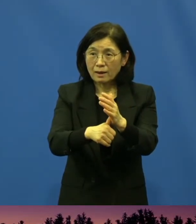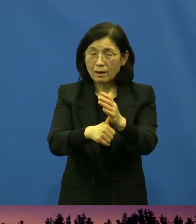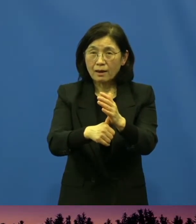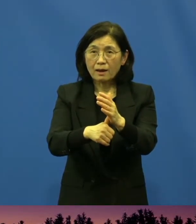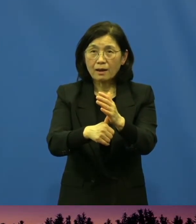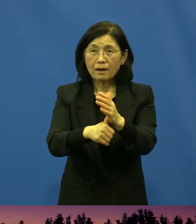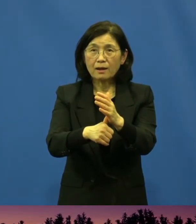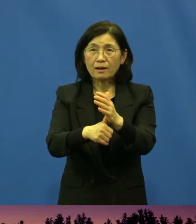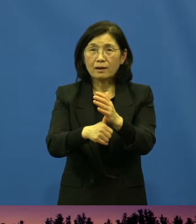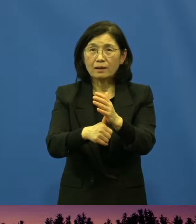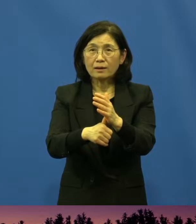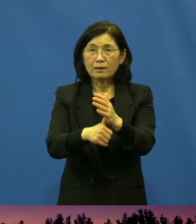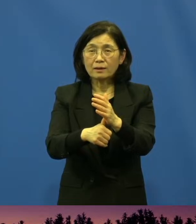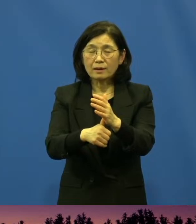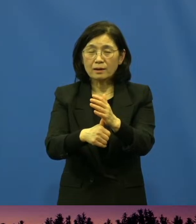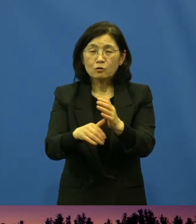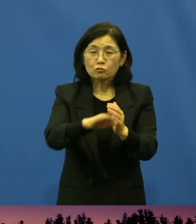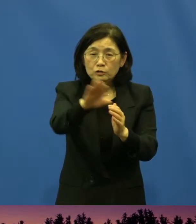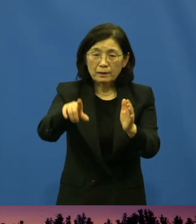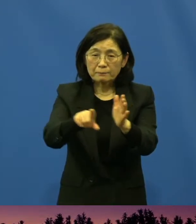자라기 전에는 주실 수가 없는 거예요.